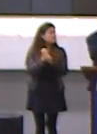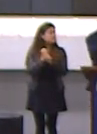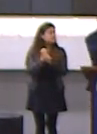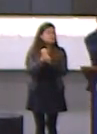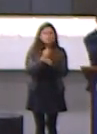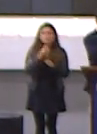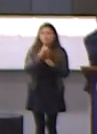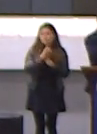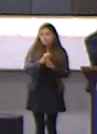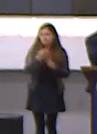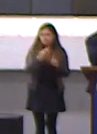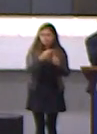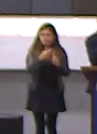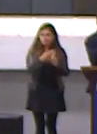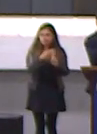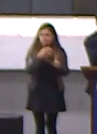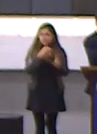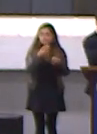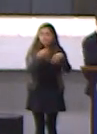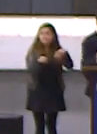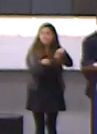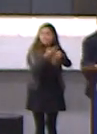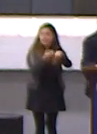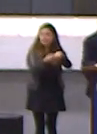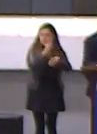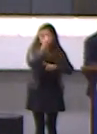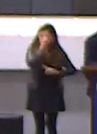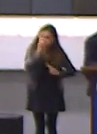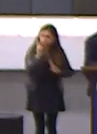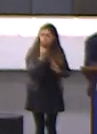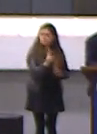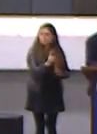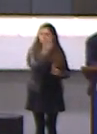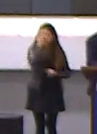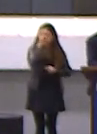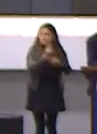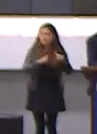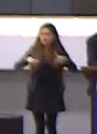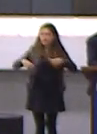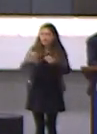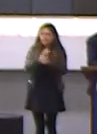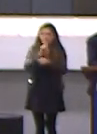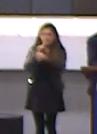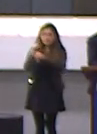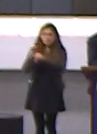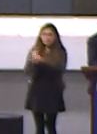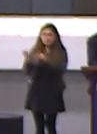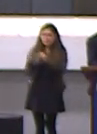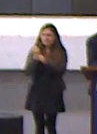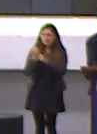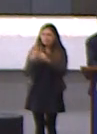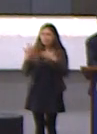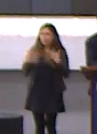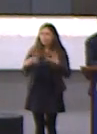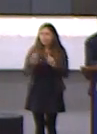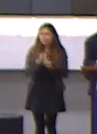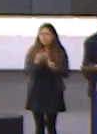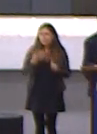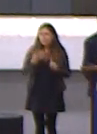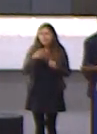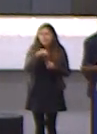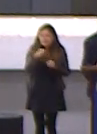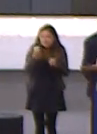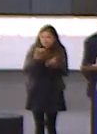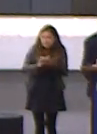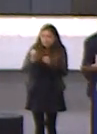dejaron una huella imborrable en esta en esta gran facultad y pues que se ha ido replicando